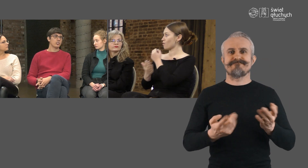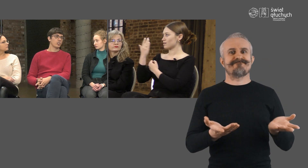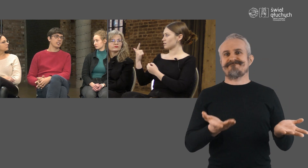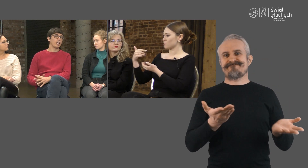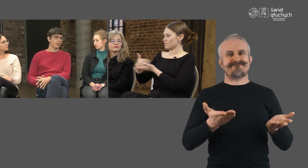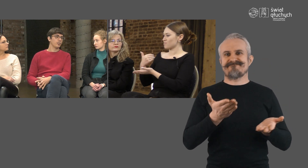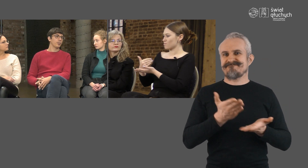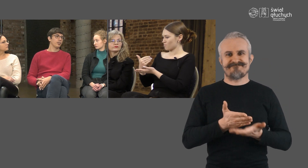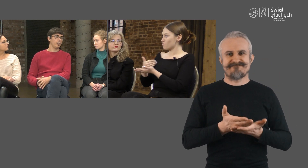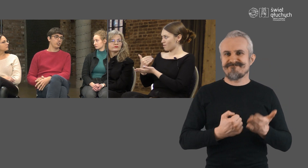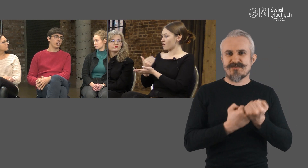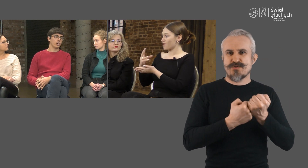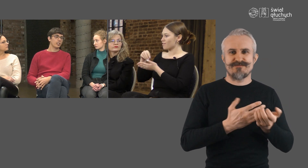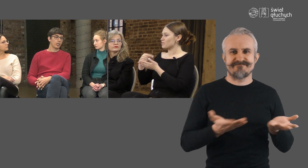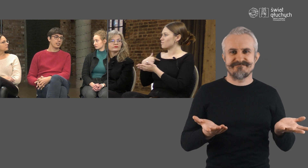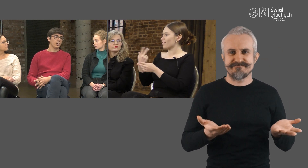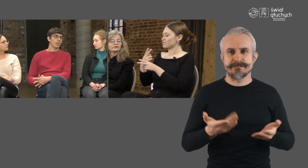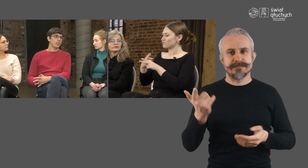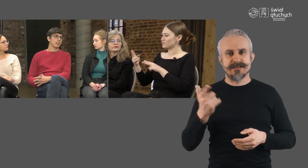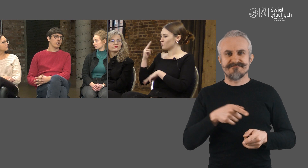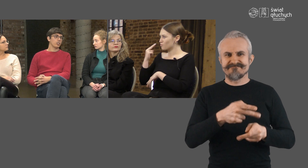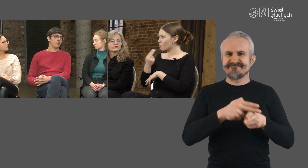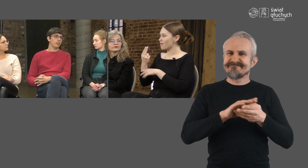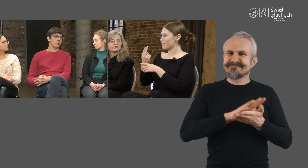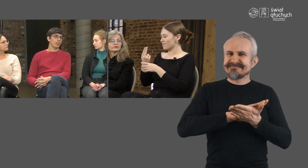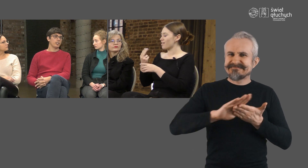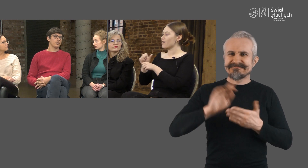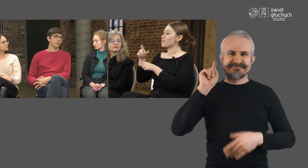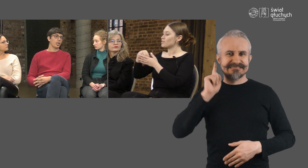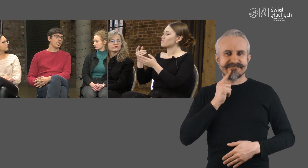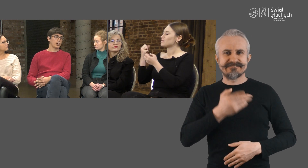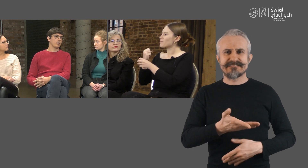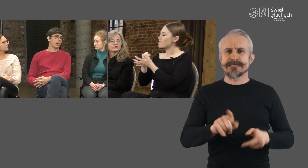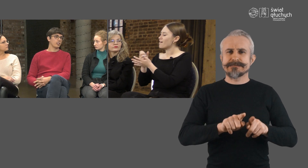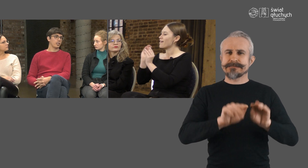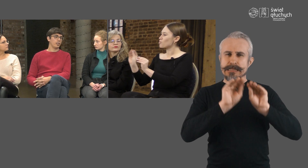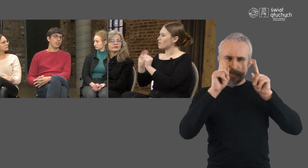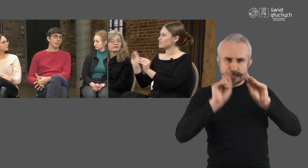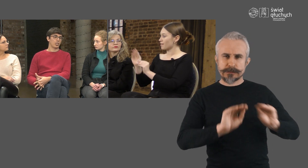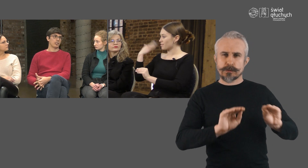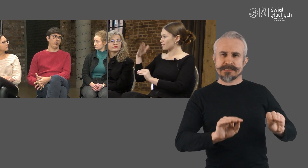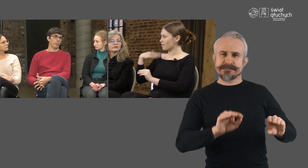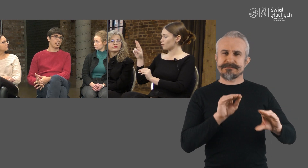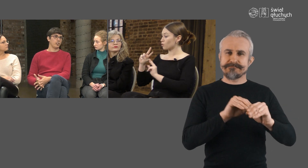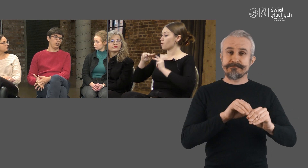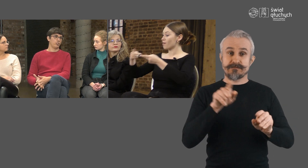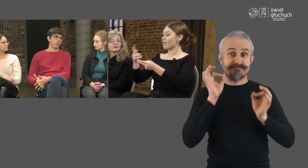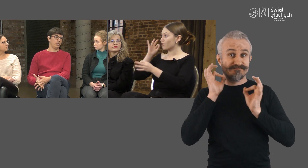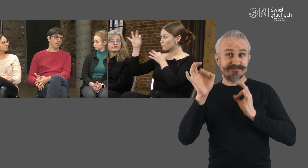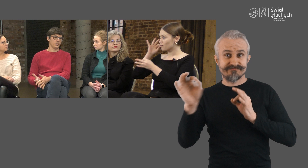pełnie niesłyszący. Ale dobra, jeśli chodzi o edukację, jest tak, że tutaj jest w tamte czasy tak, że nikt nie przekazał